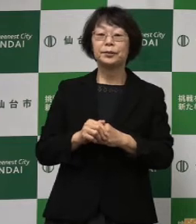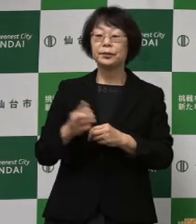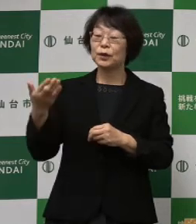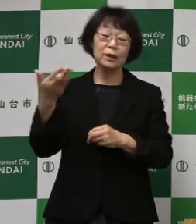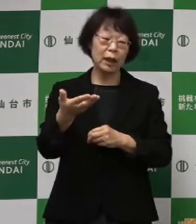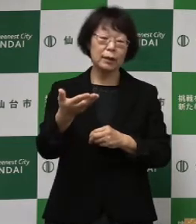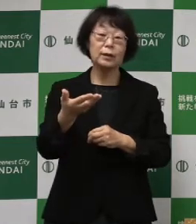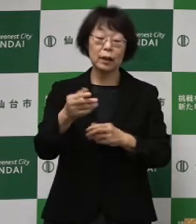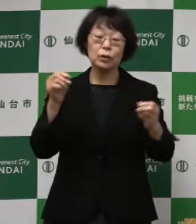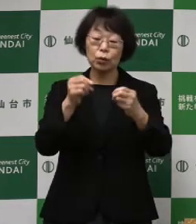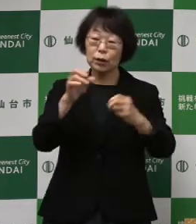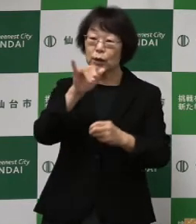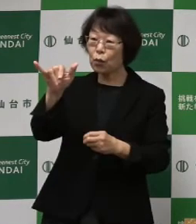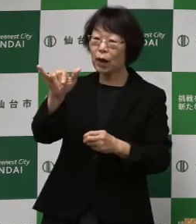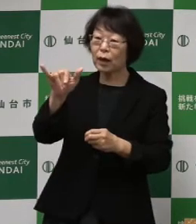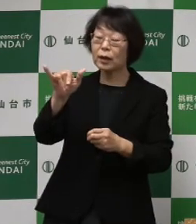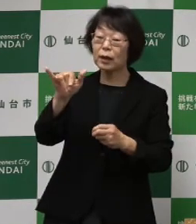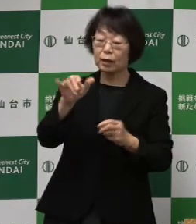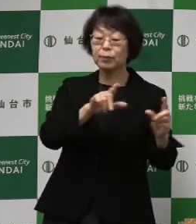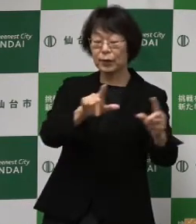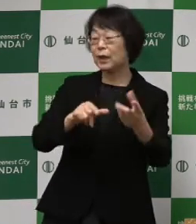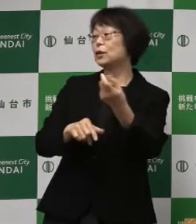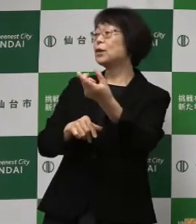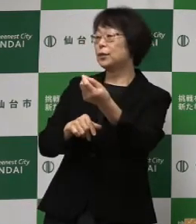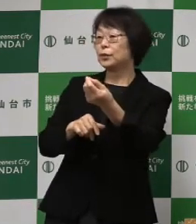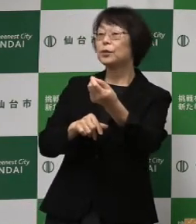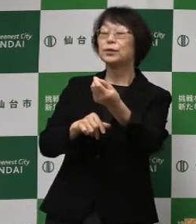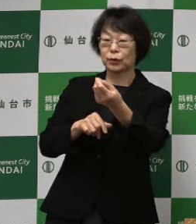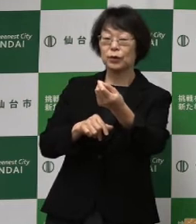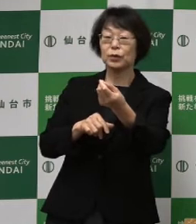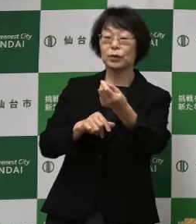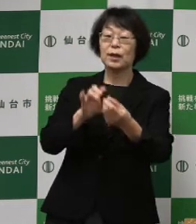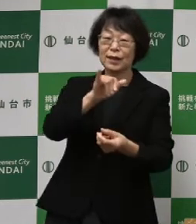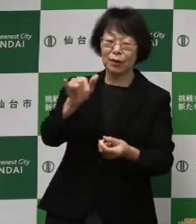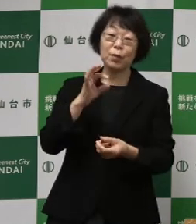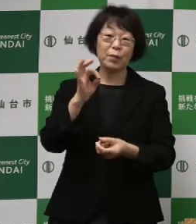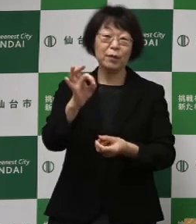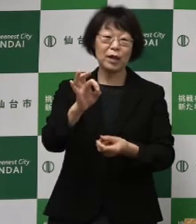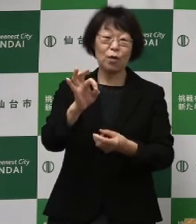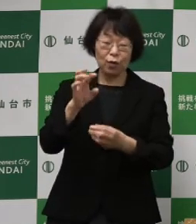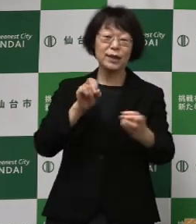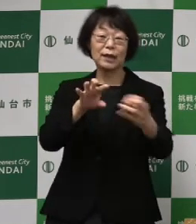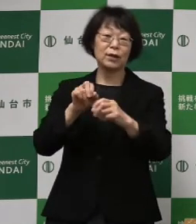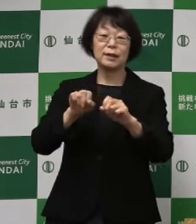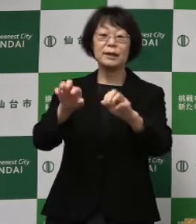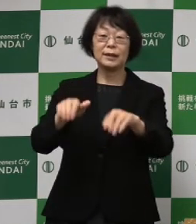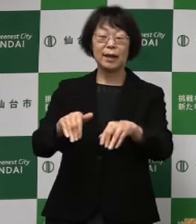は直接電話、 直接、はい、お電話でも、メールでもいろいろやり取りさせていただきました